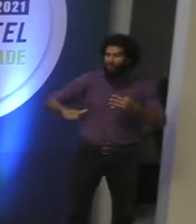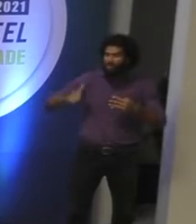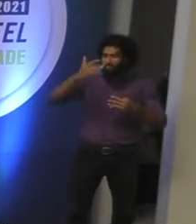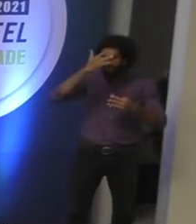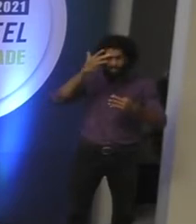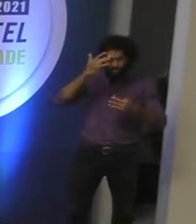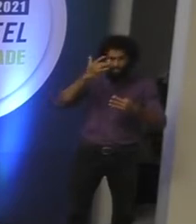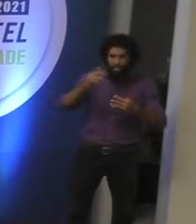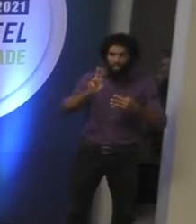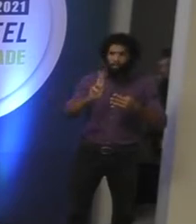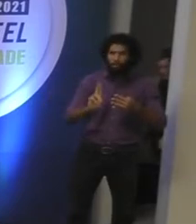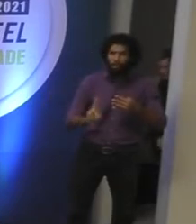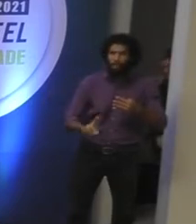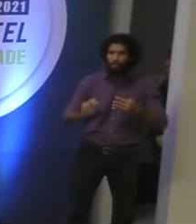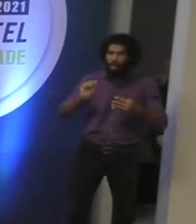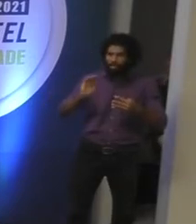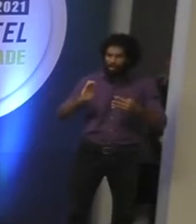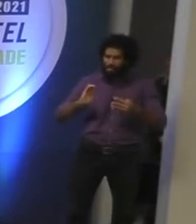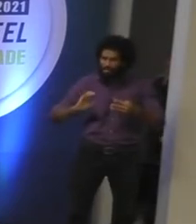por ordem alfabética, são...